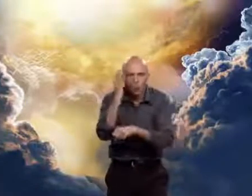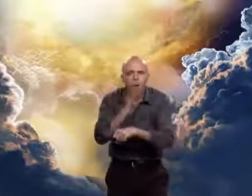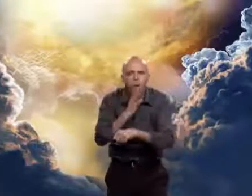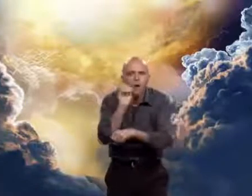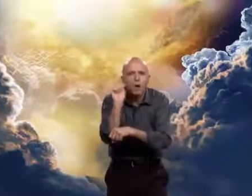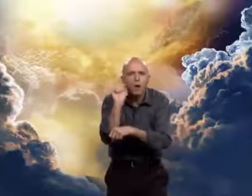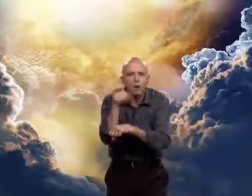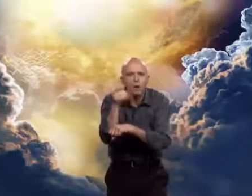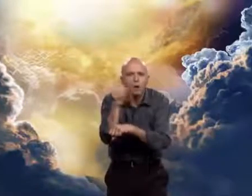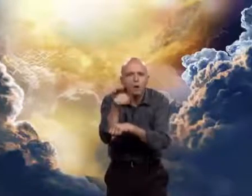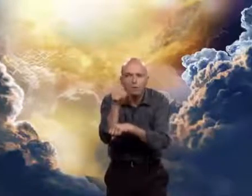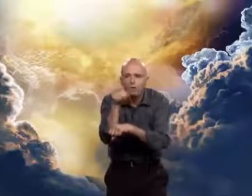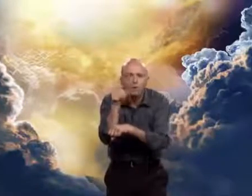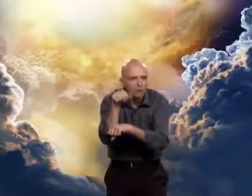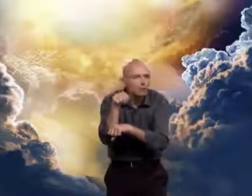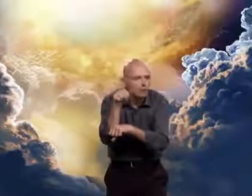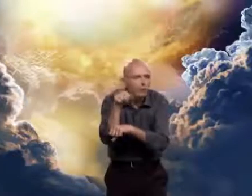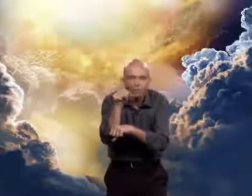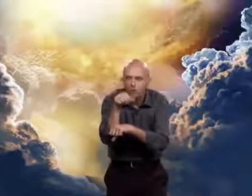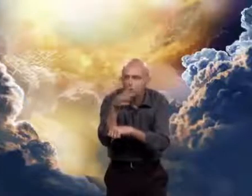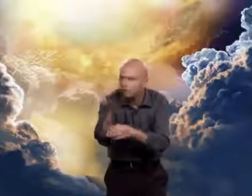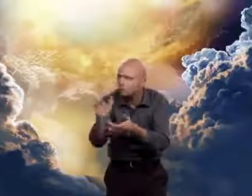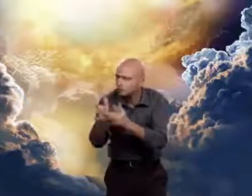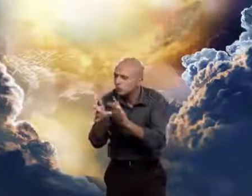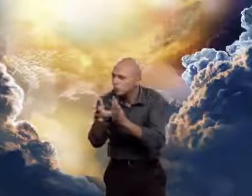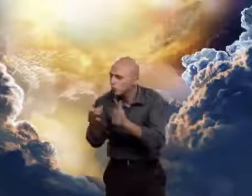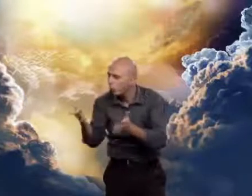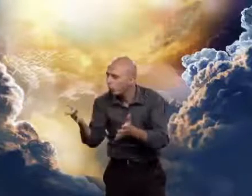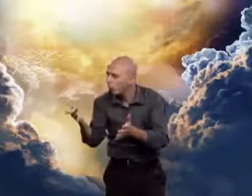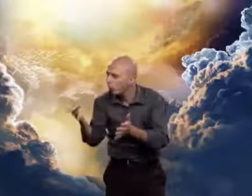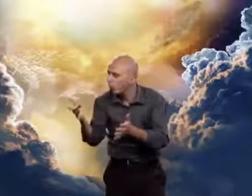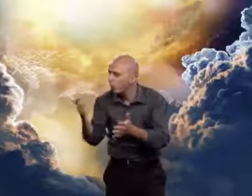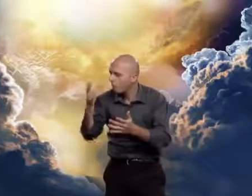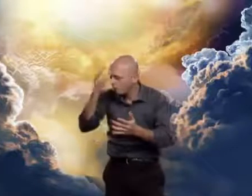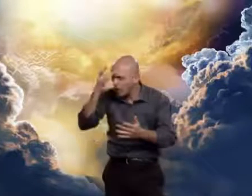fatal e serão despertadas somente quando for tarde demais.